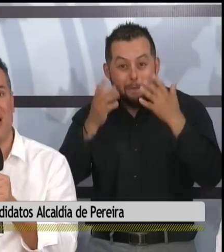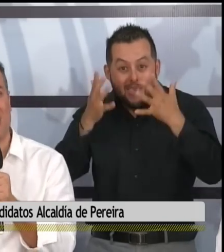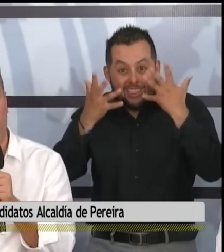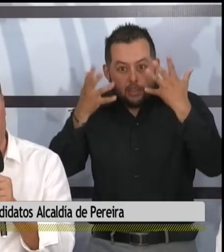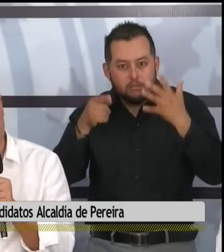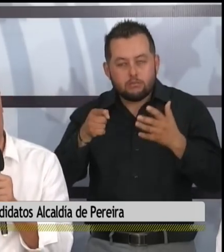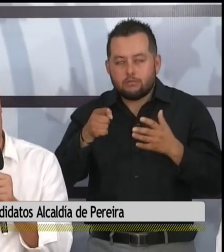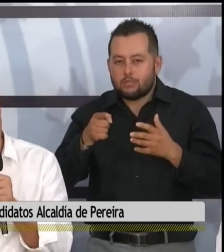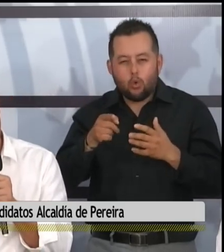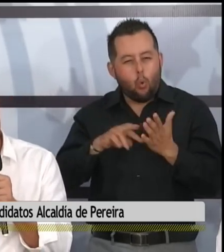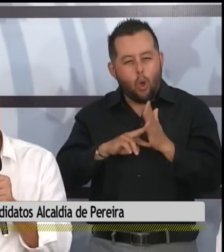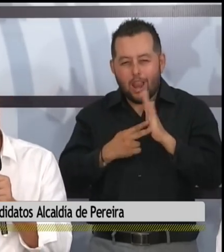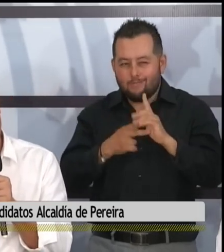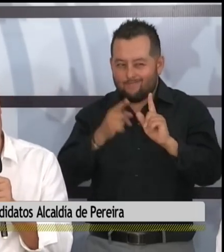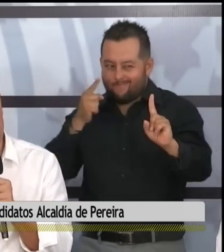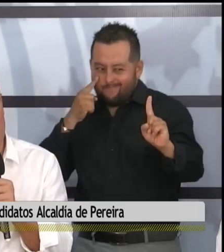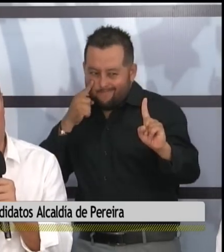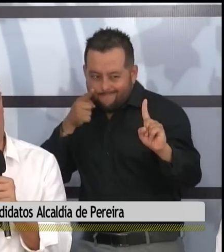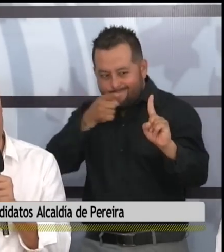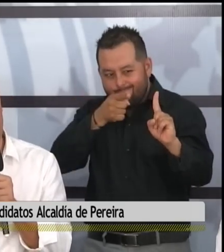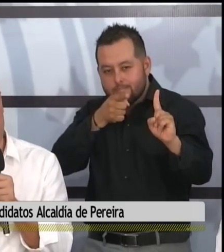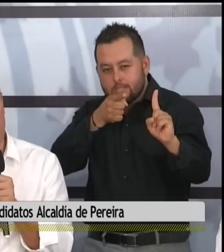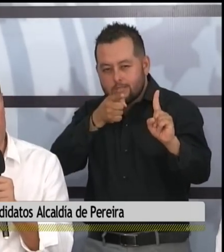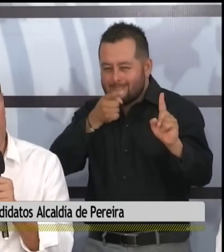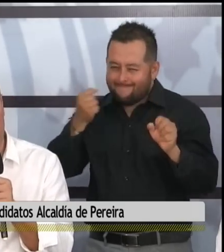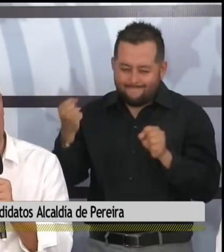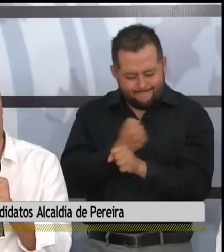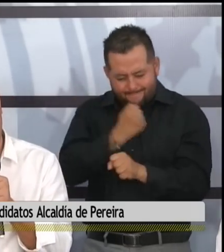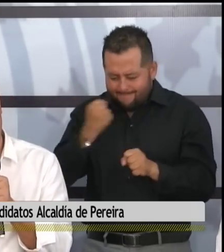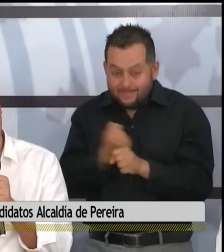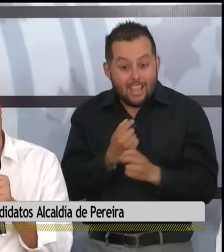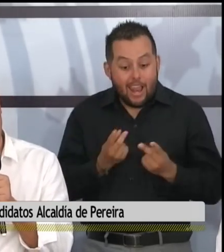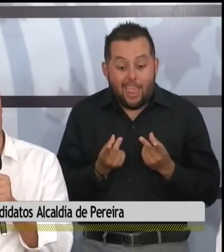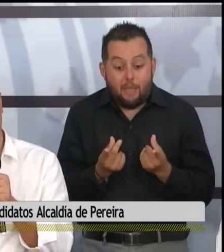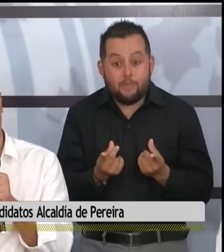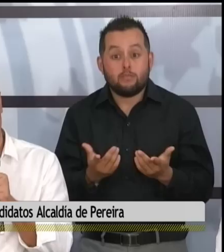un desafío sobre el cual tenemos que trabajar y de manera pronta.